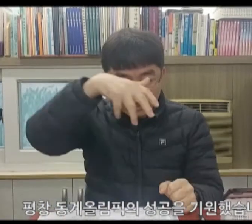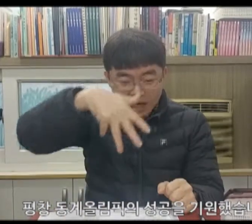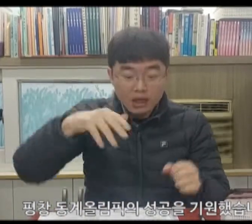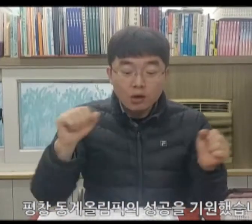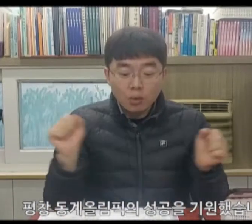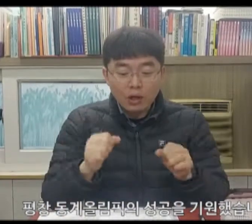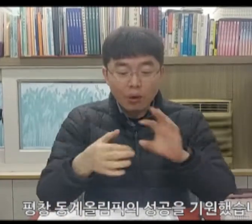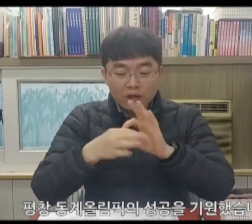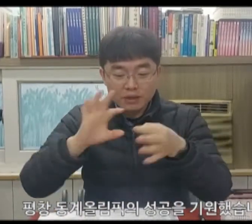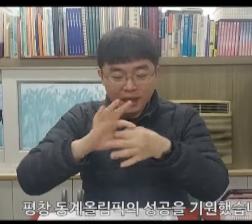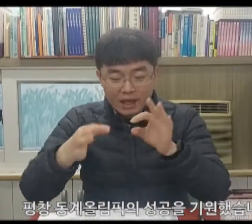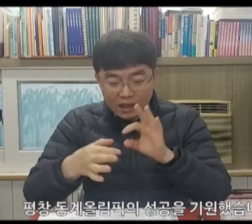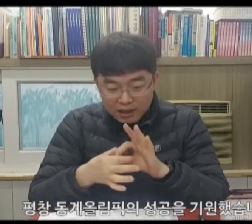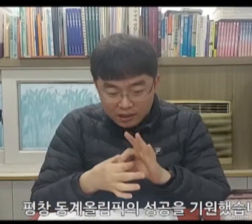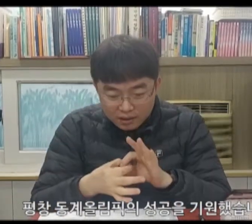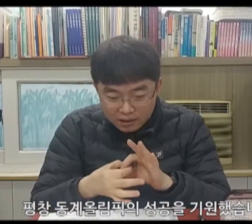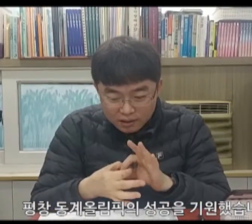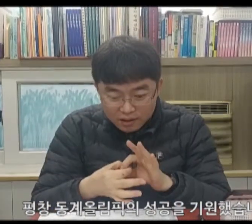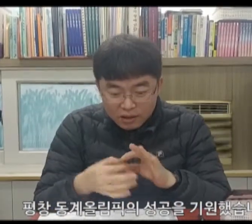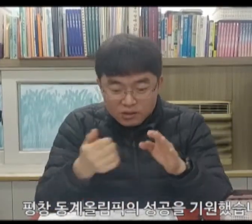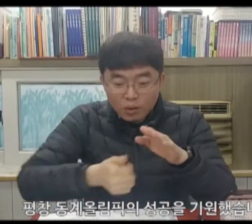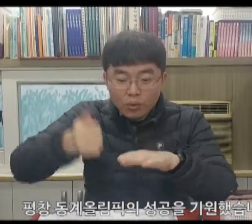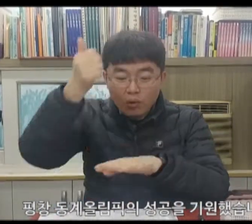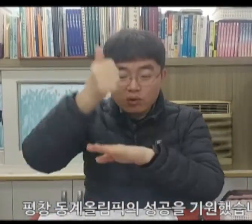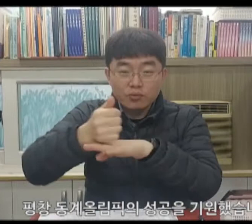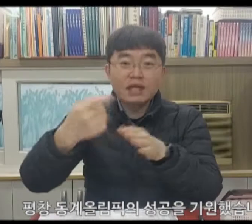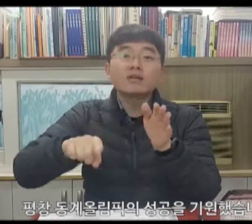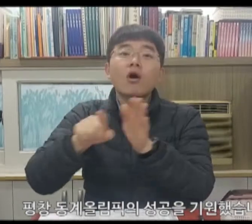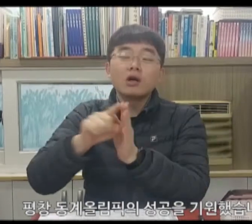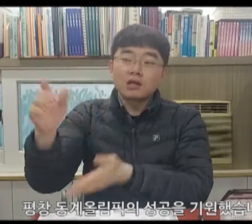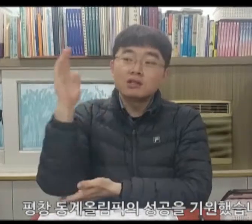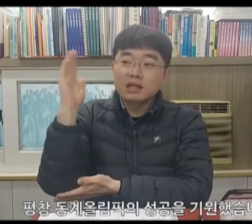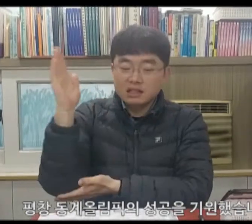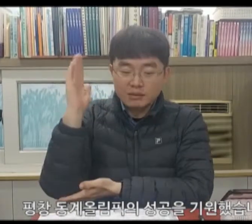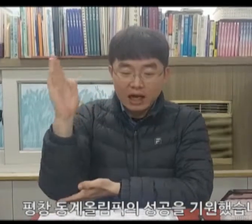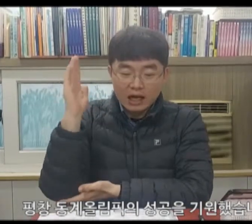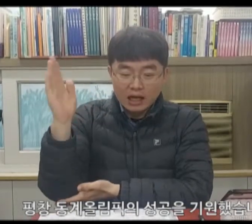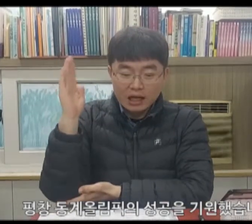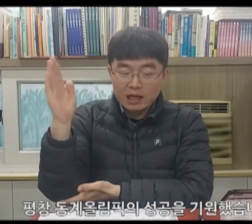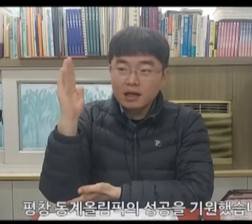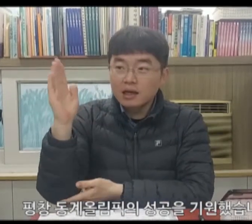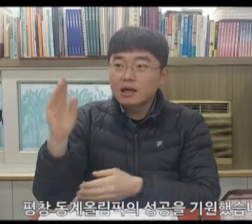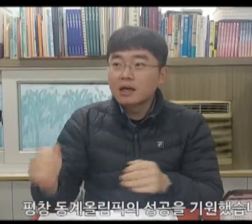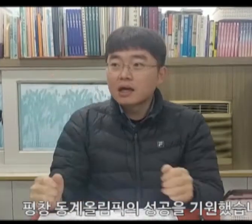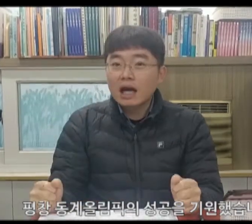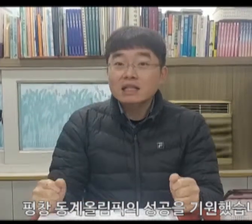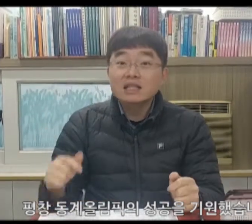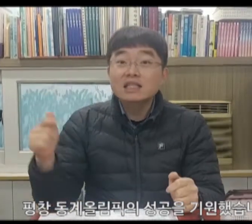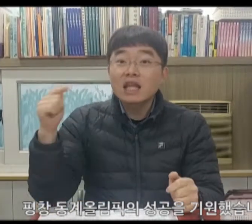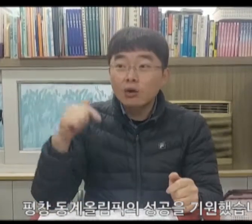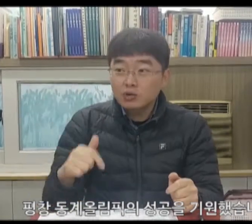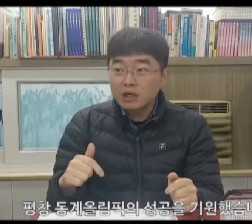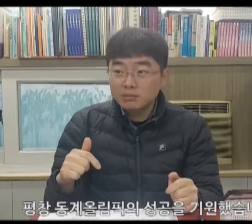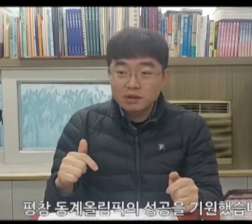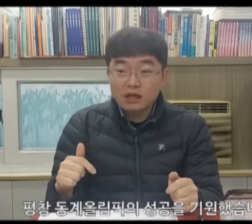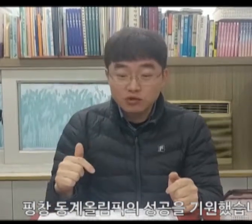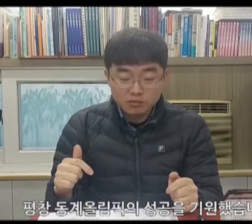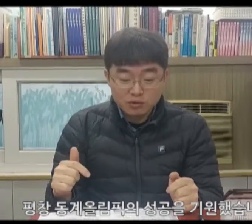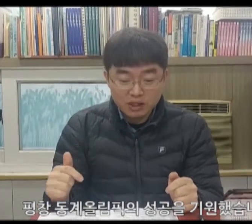평창 동계올림픽의 성공을 위해서 연설했습니다. 같은 그 내용 속에 지금 들어갈 수 있는